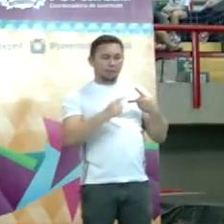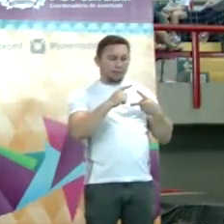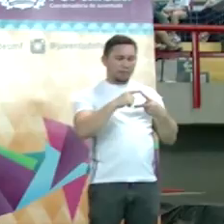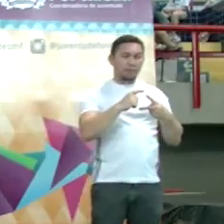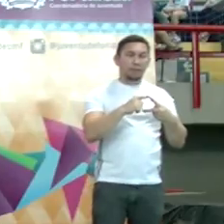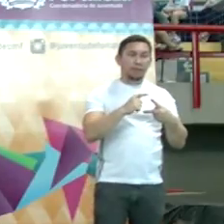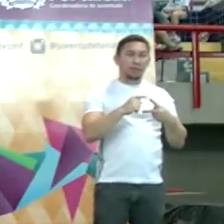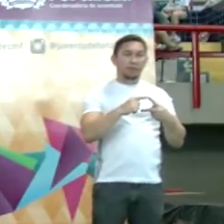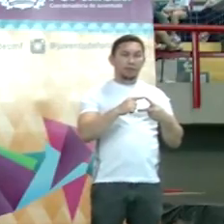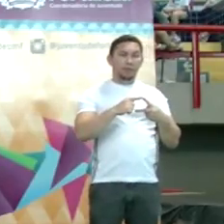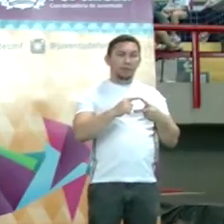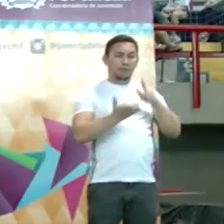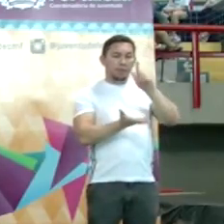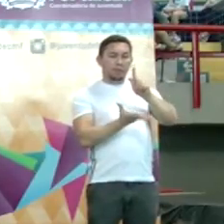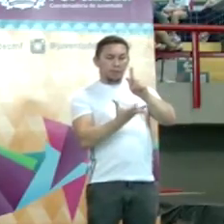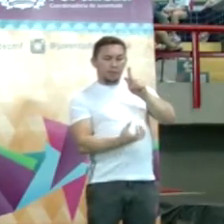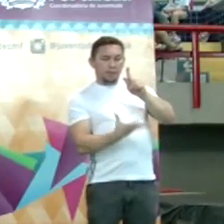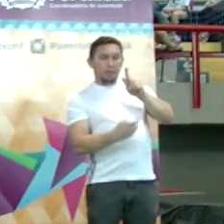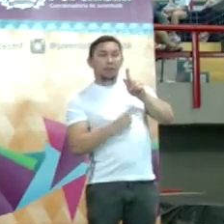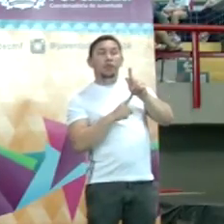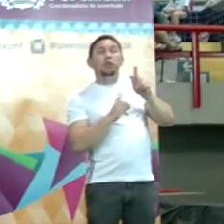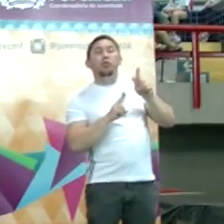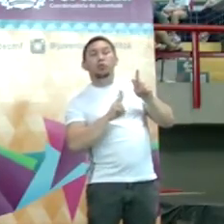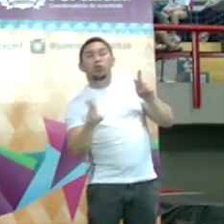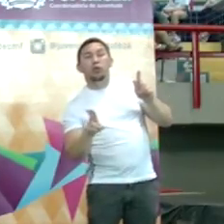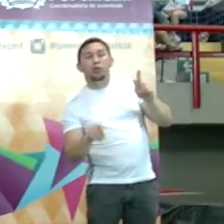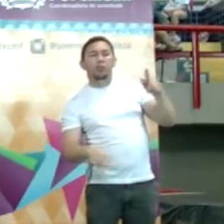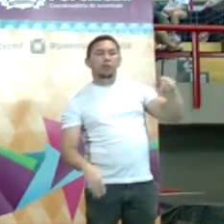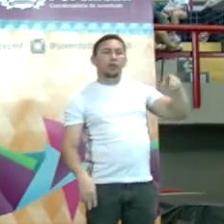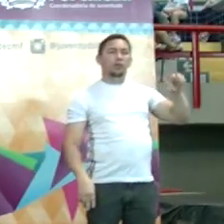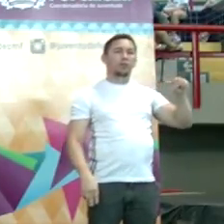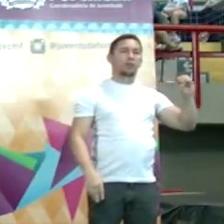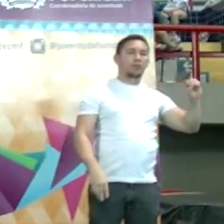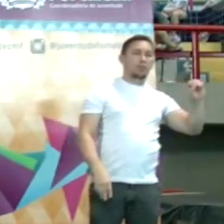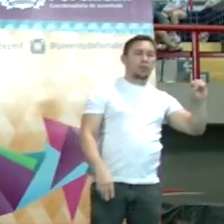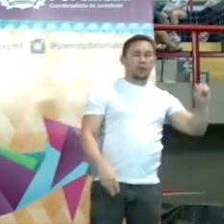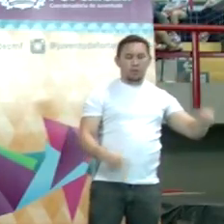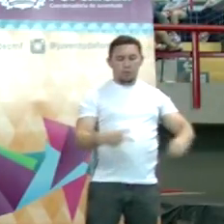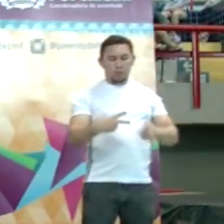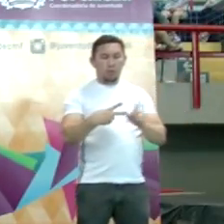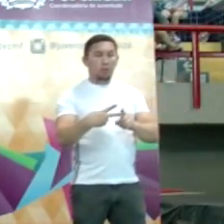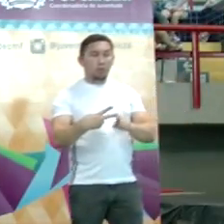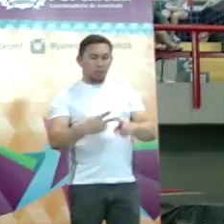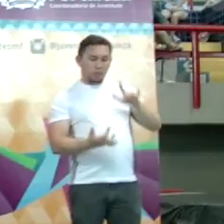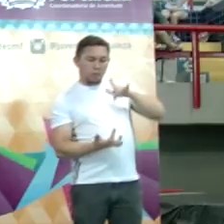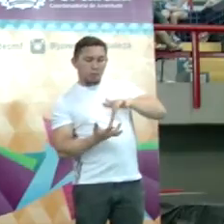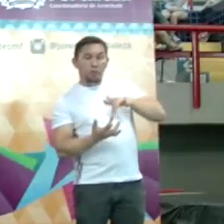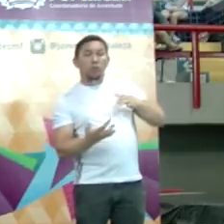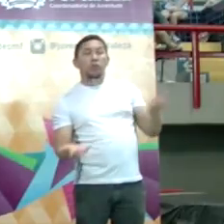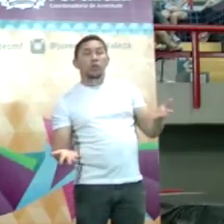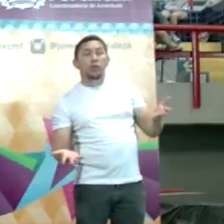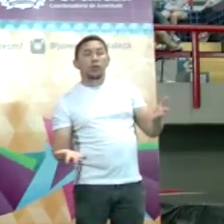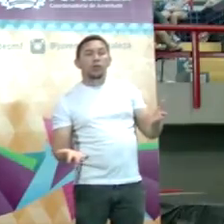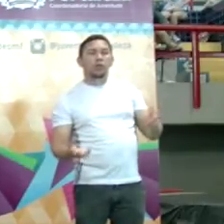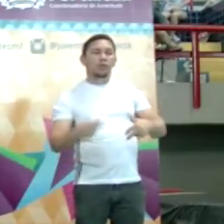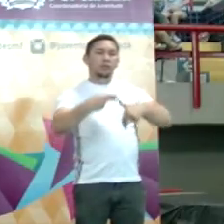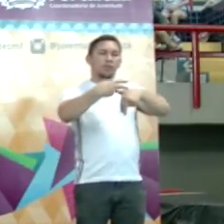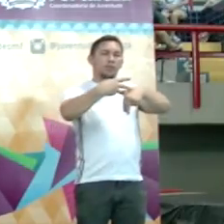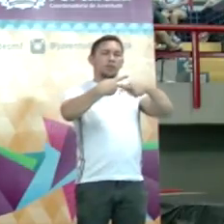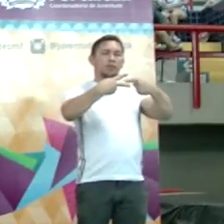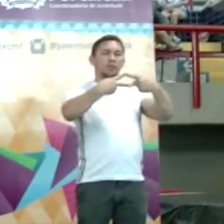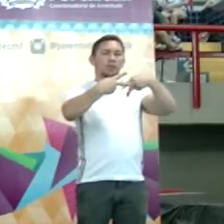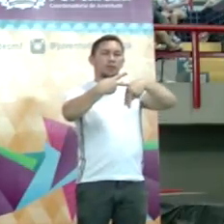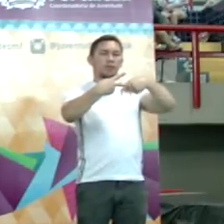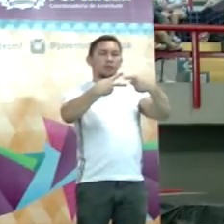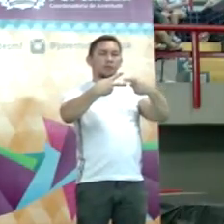A força que a terra está me puxando, como é o nome? E a força que esse palco faz em mim, que é o quê? Aí